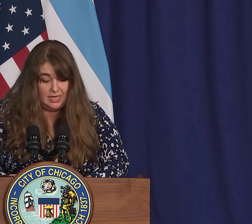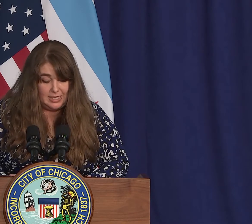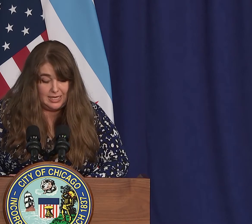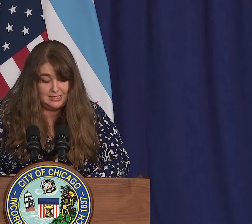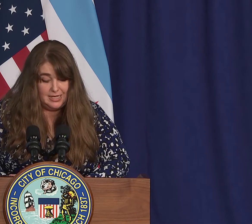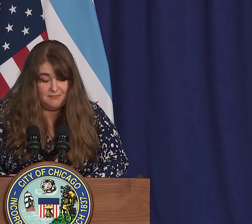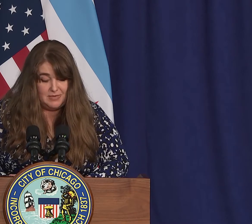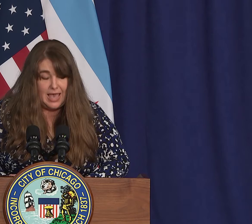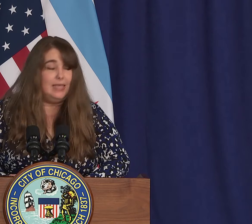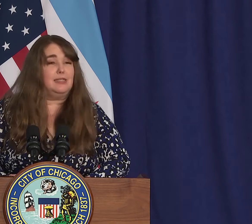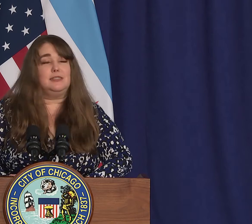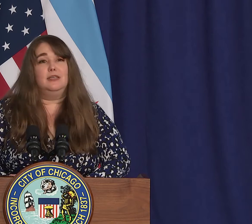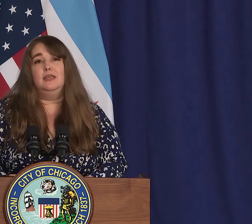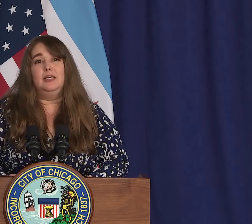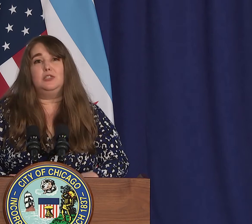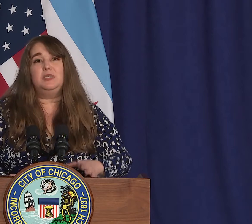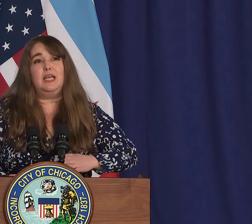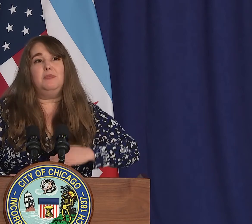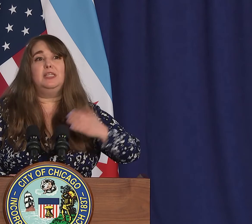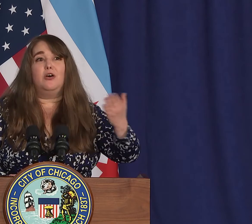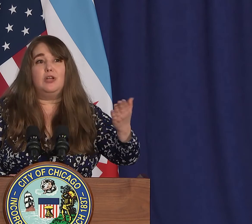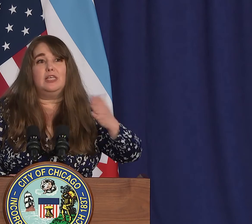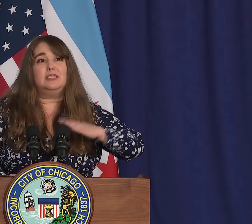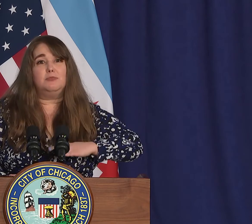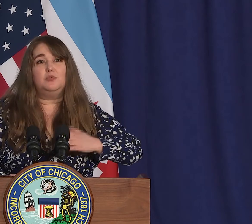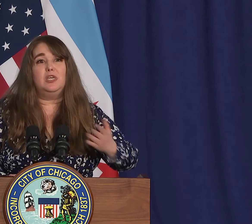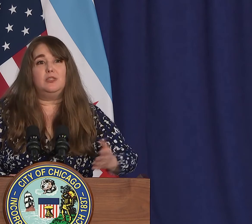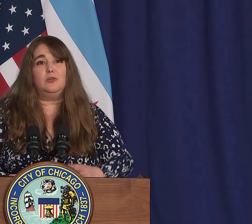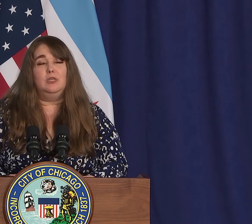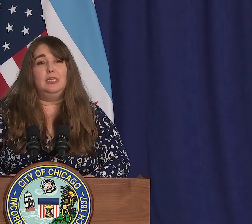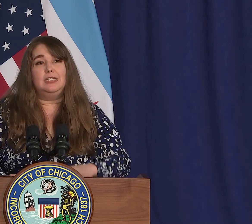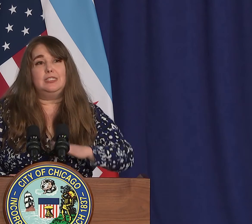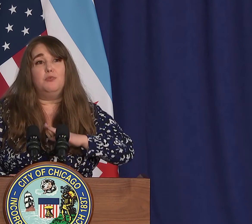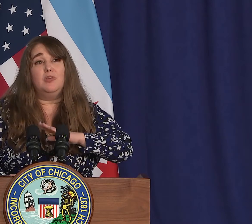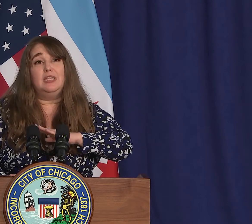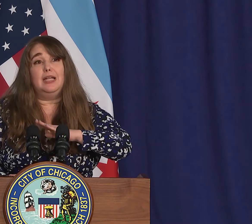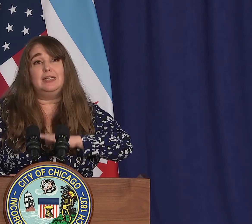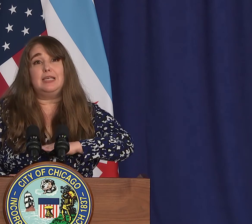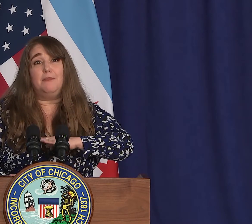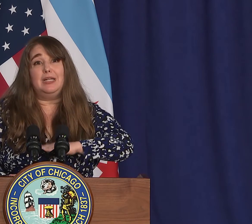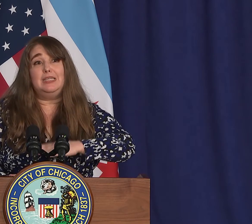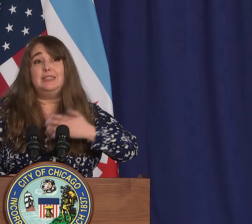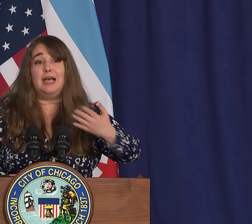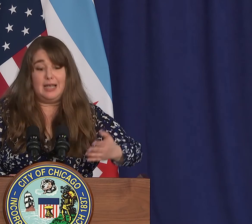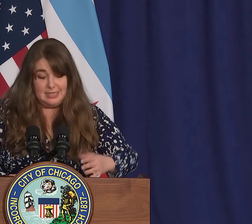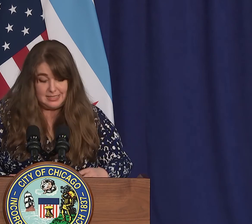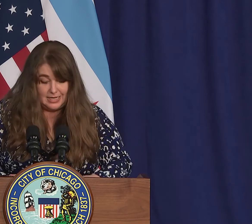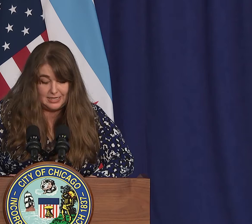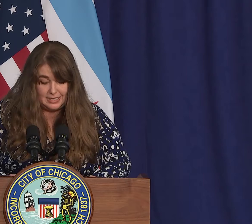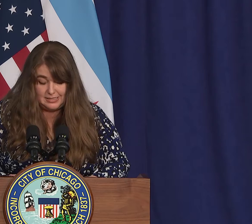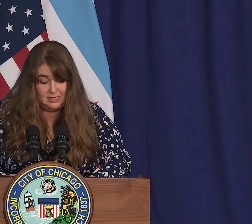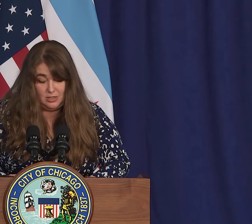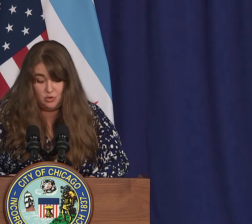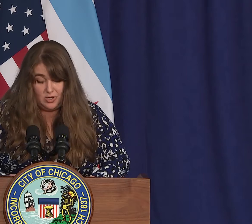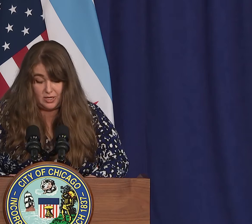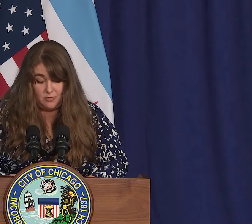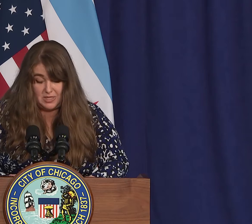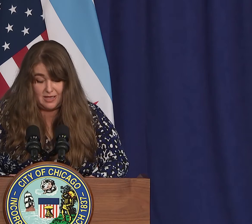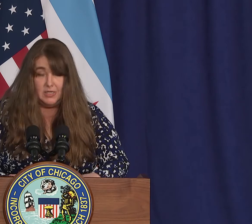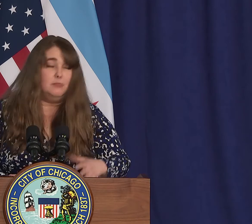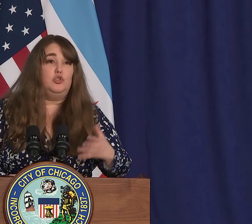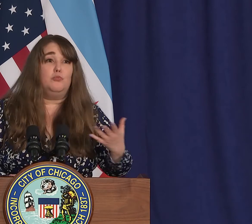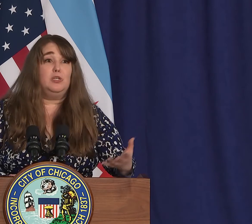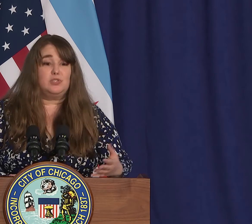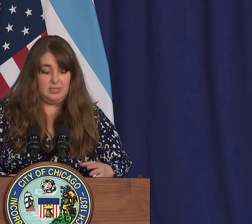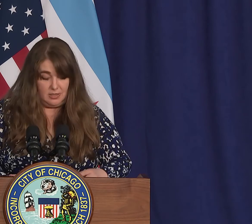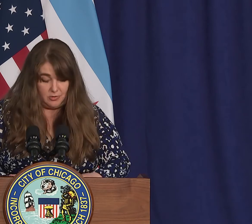Chicago que cancelen viajes, especialmente ahora que estamos viendo que se mueven de áreas amarillas a áreas naranjas. No es